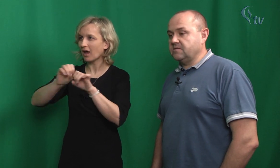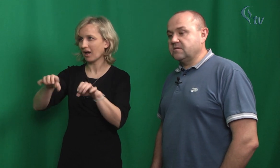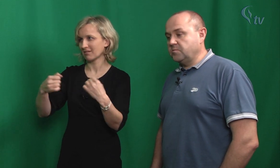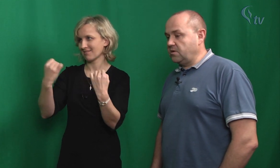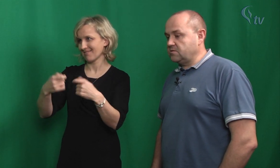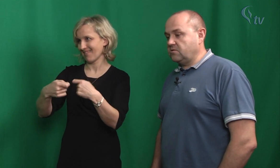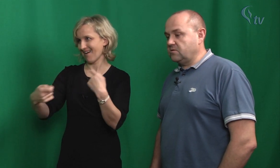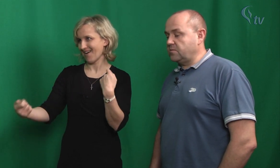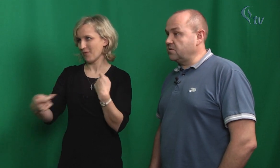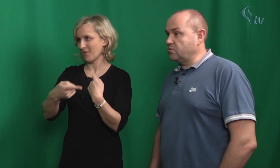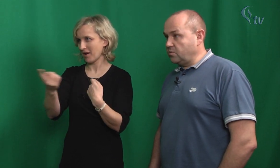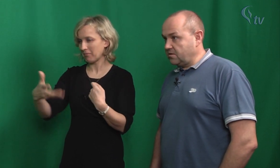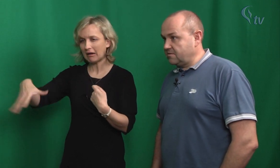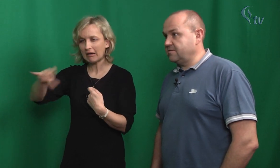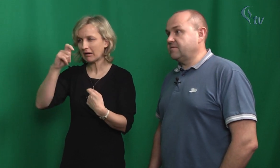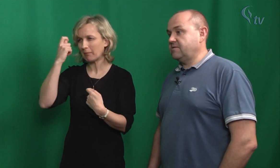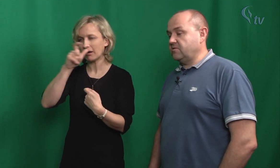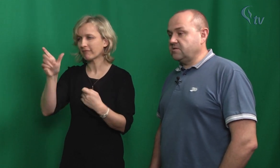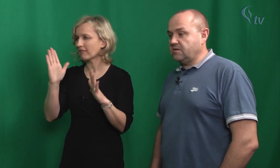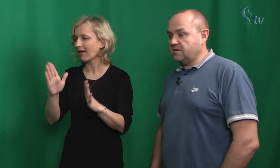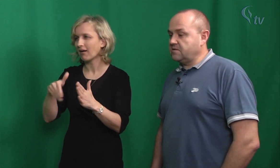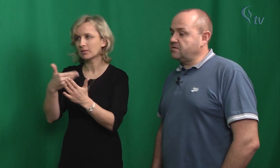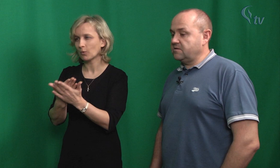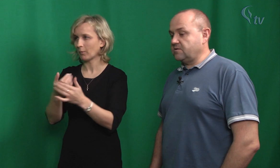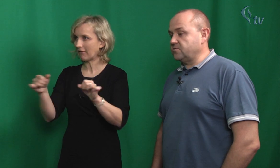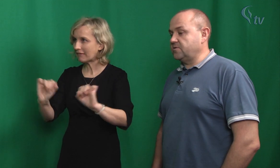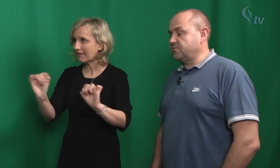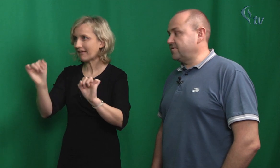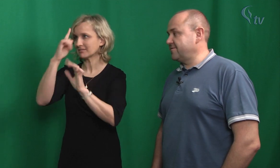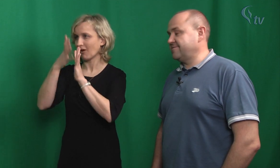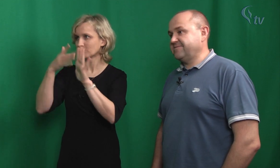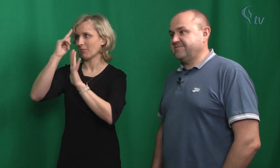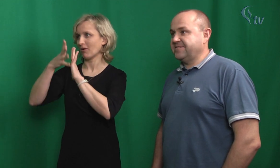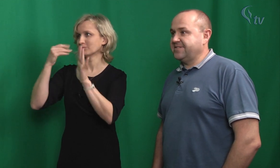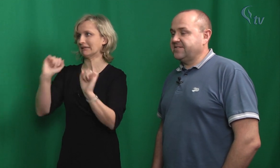kõik õpilased on olnud äärmiselt tublid ja on hästi kiiresti asjadest aru saanud.